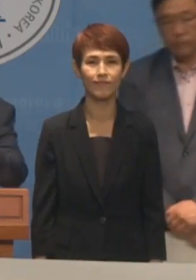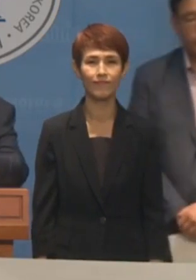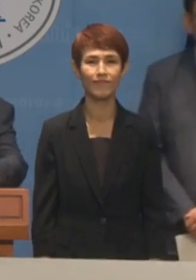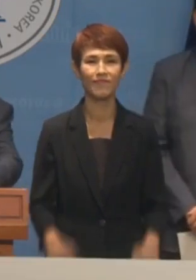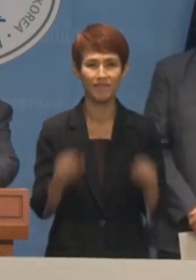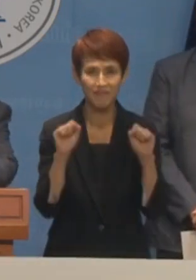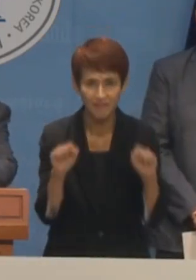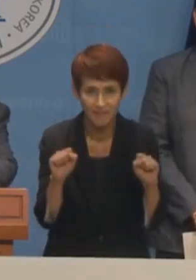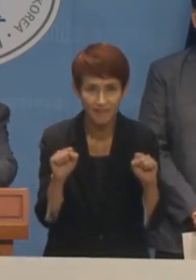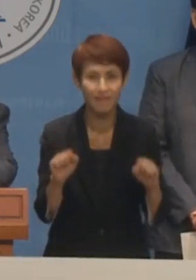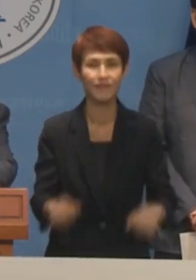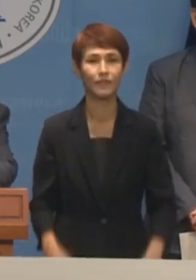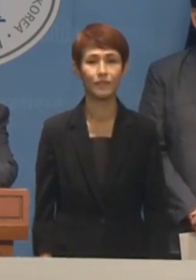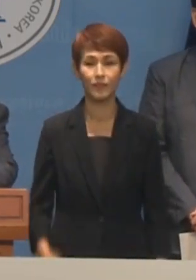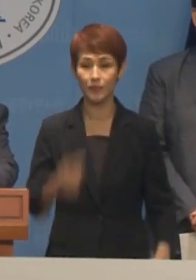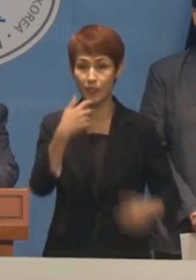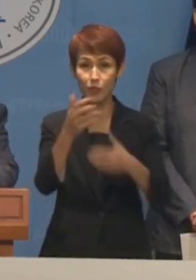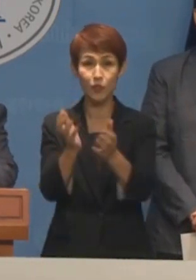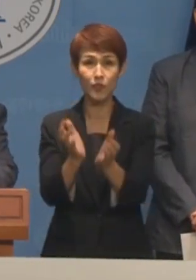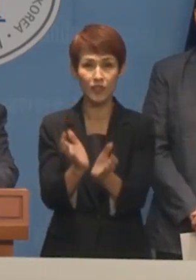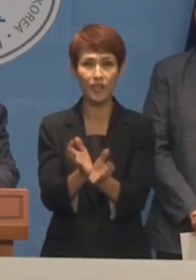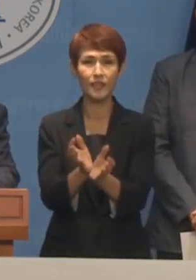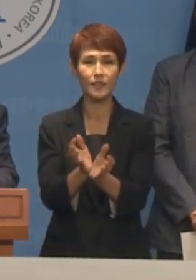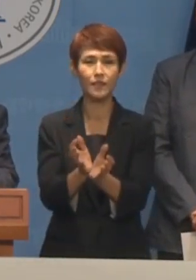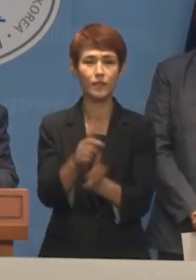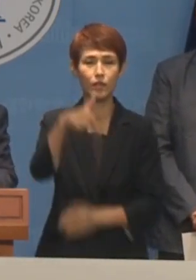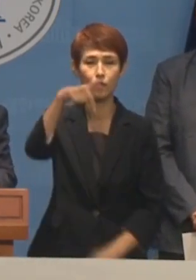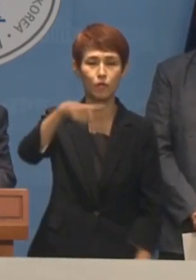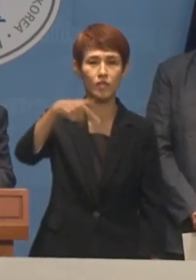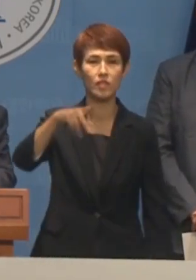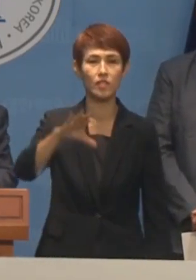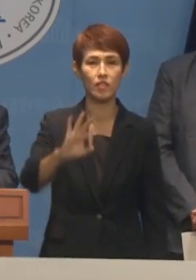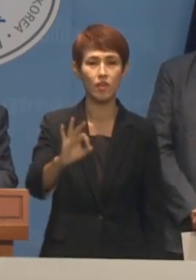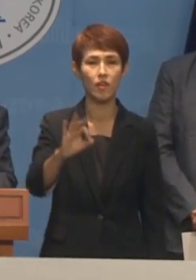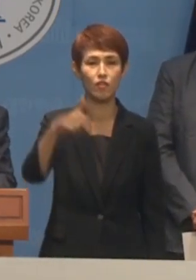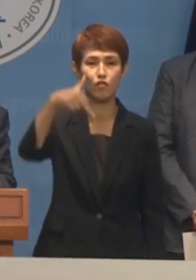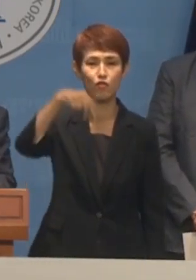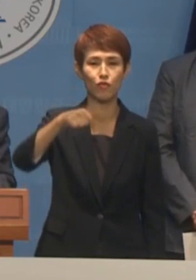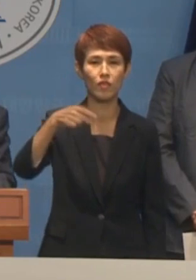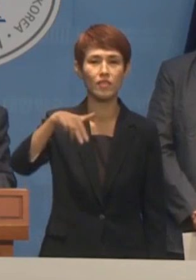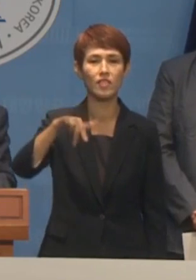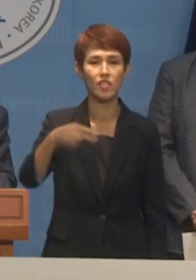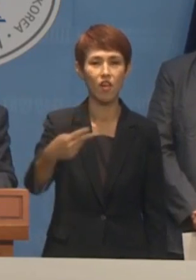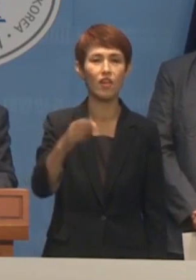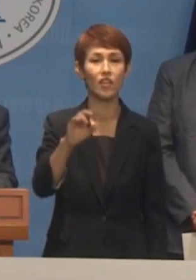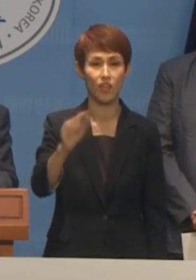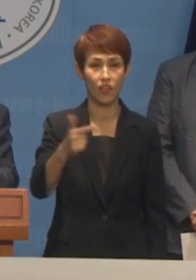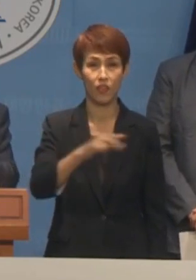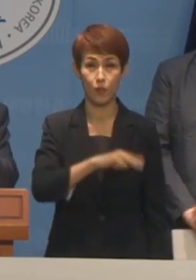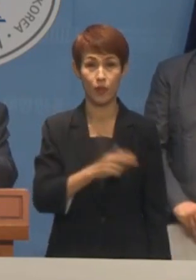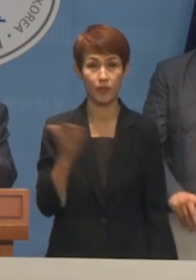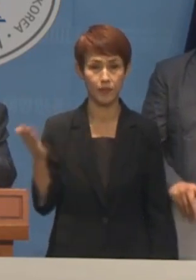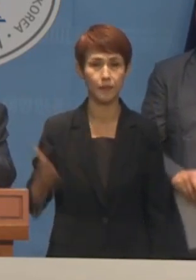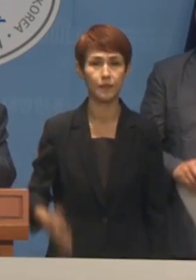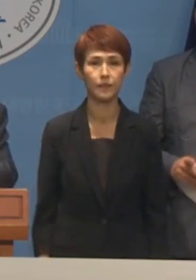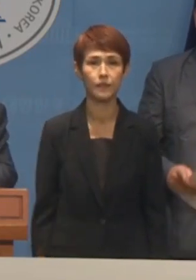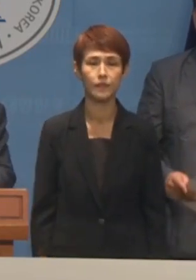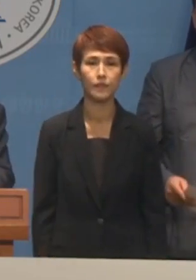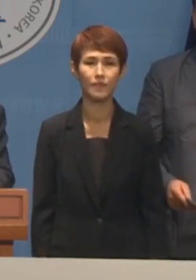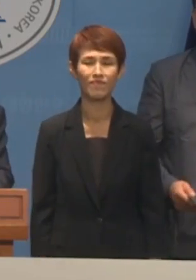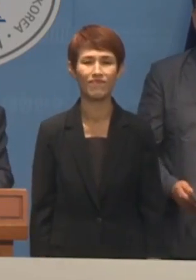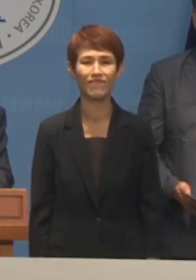예, 안녕하십니까. 더불어민주당 여수시갑 주철현 국회의원입니다. 전 우리 더불어민주당